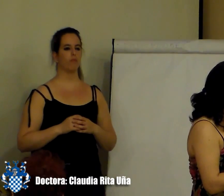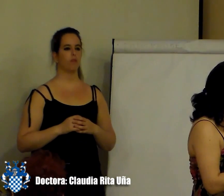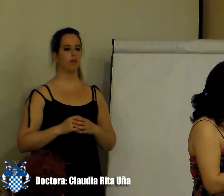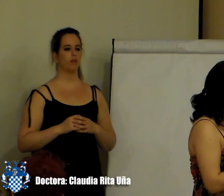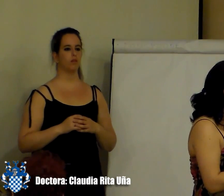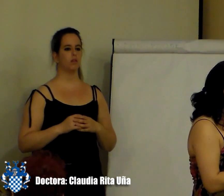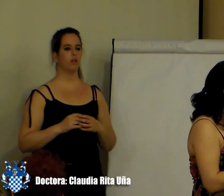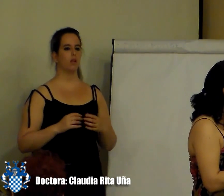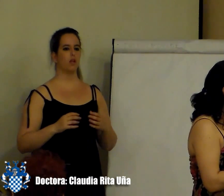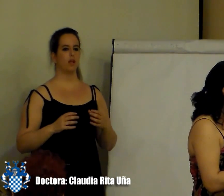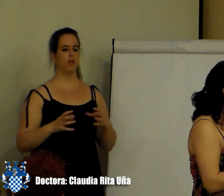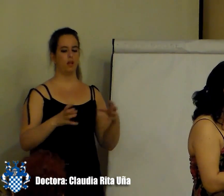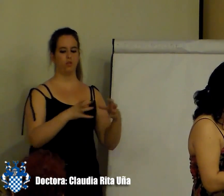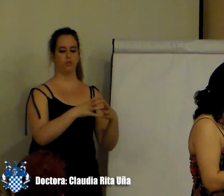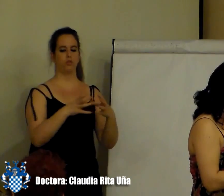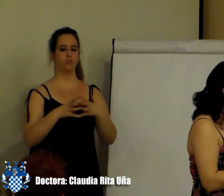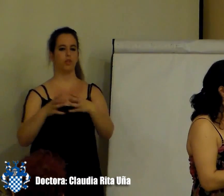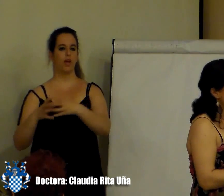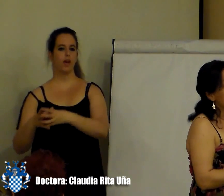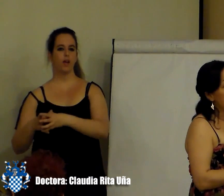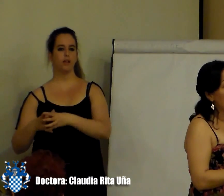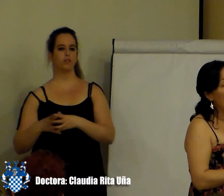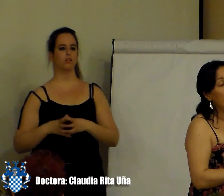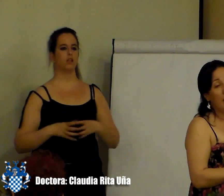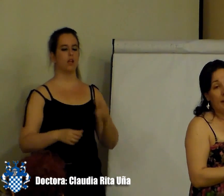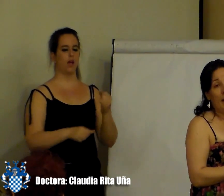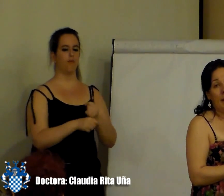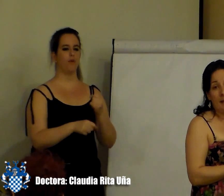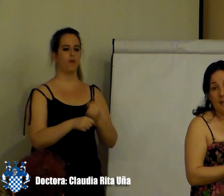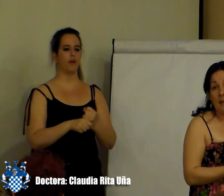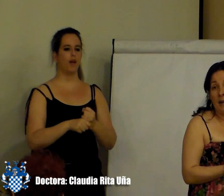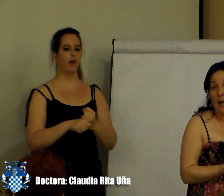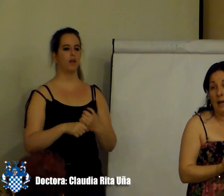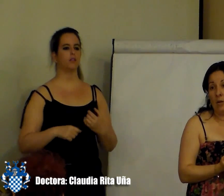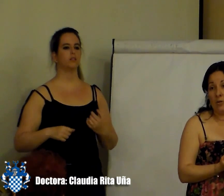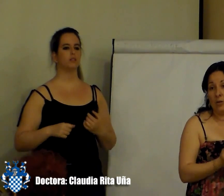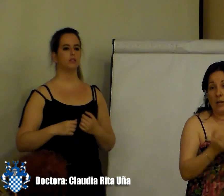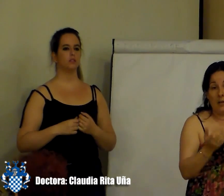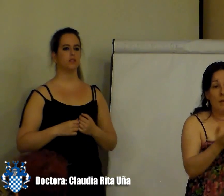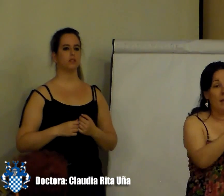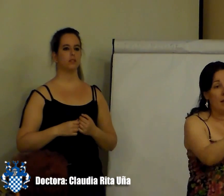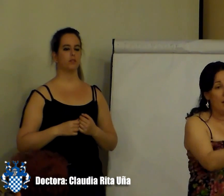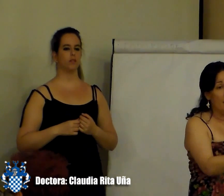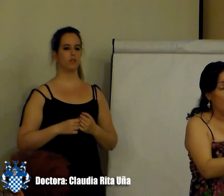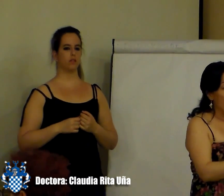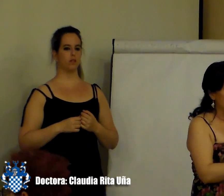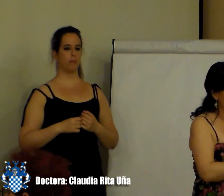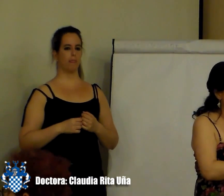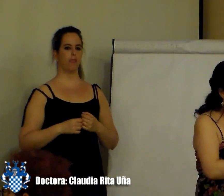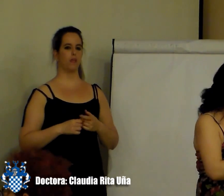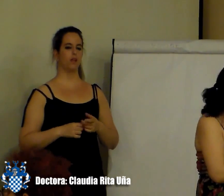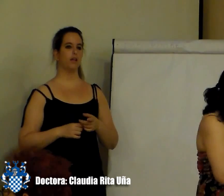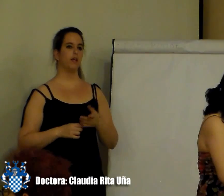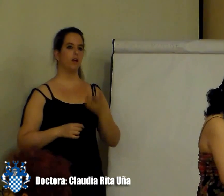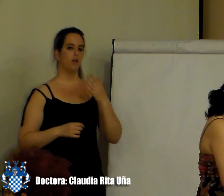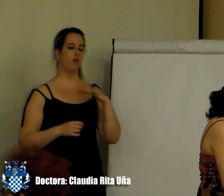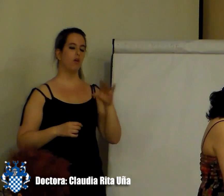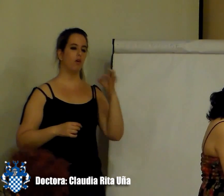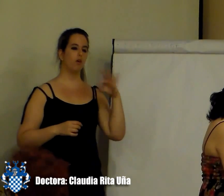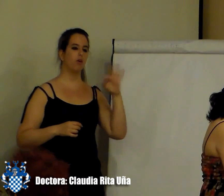Reinserción social y laboral lo mismo si se puede, y si no, tratar de acceder a los regímenes de discapacidad y de